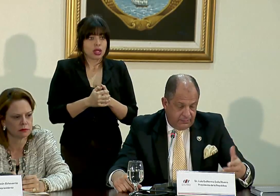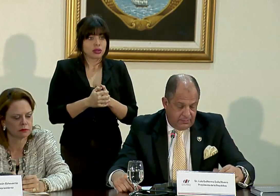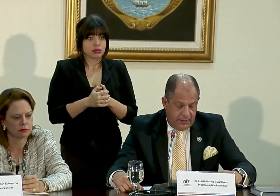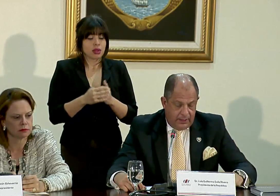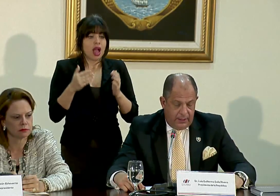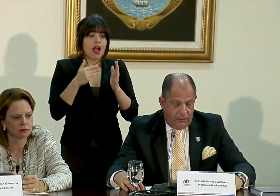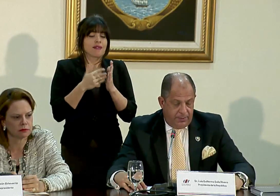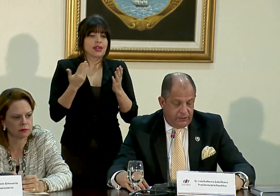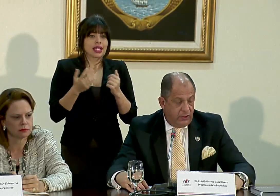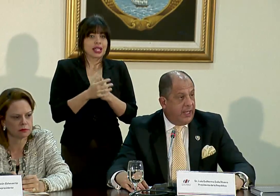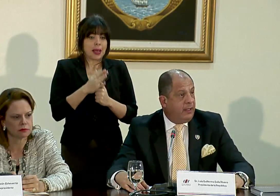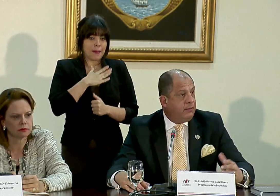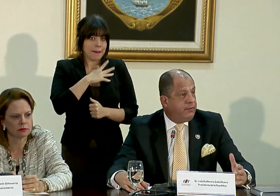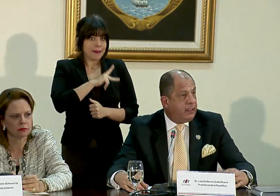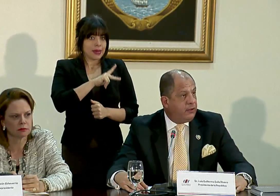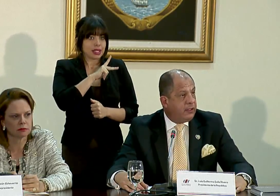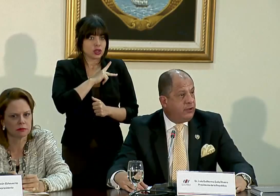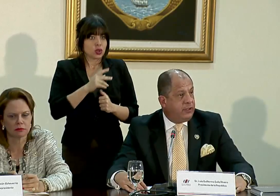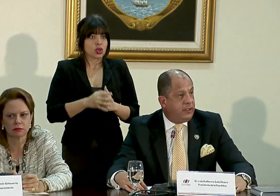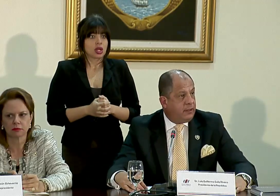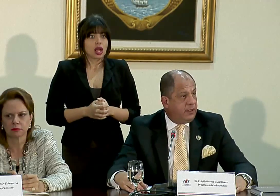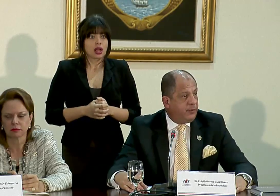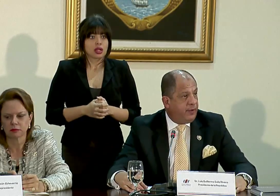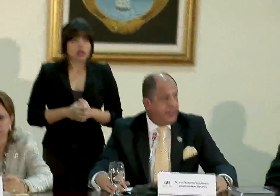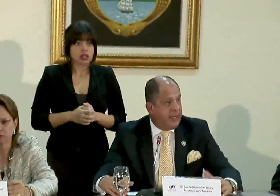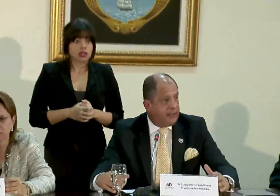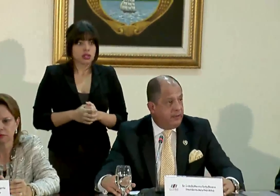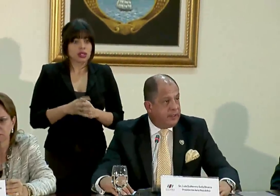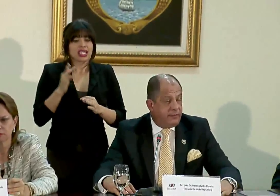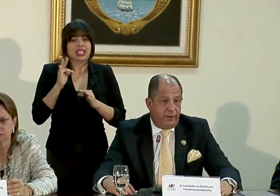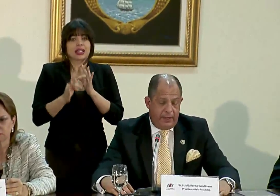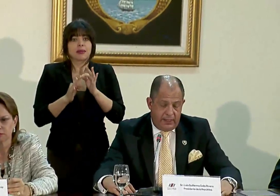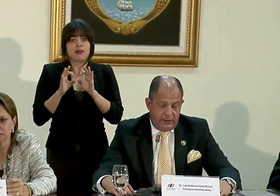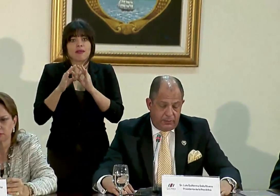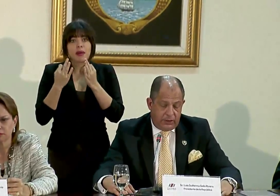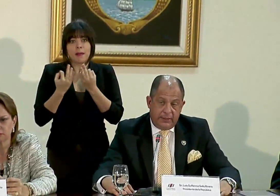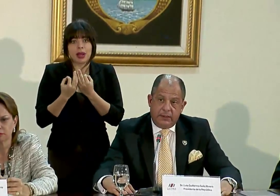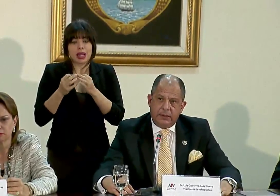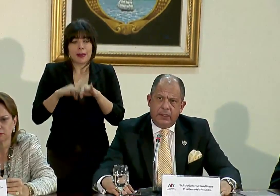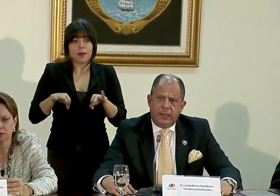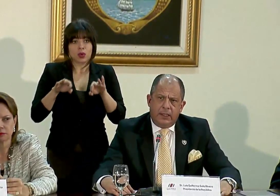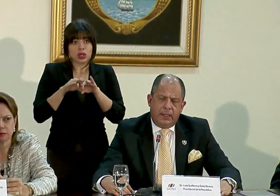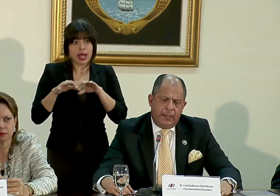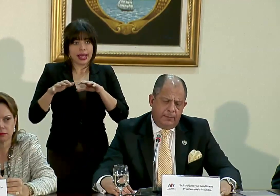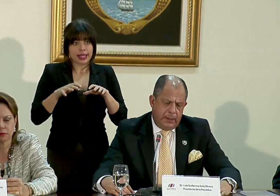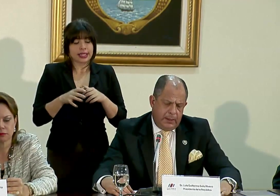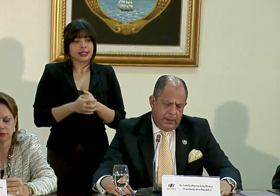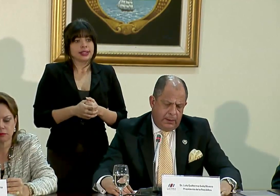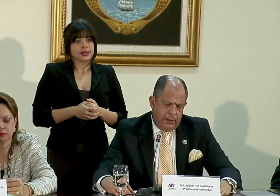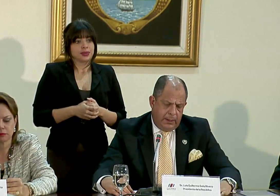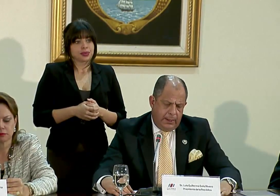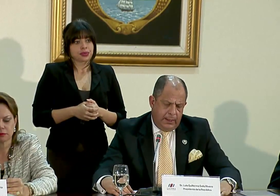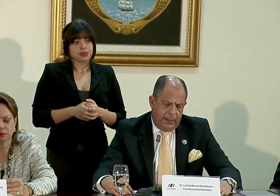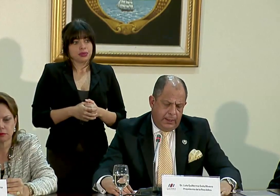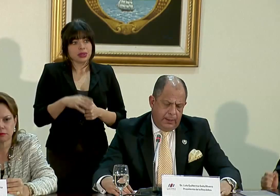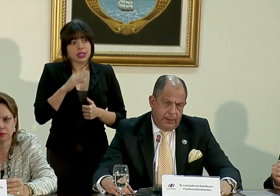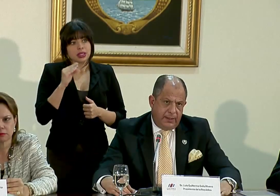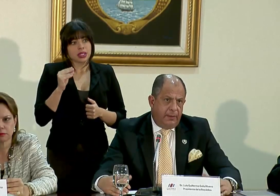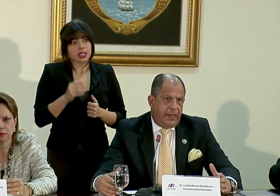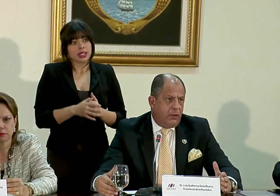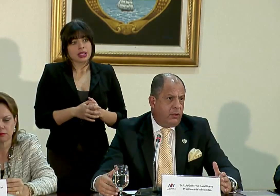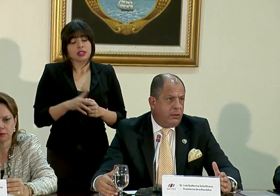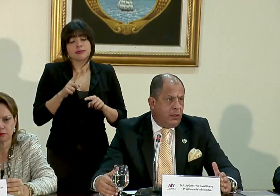afecta en lo personal, acciones de tipo familiar, actividades familiares importantes. Y,